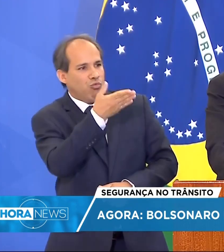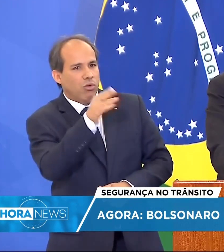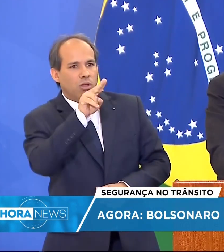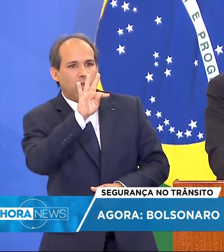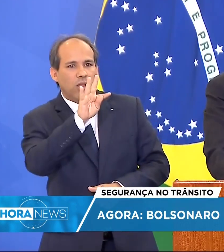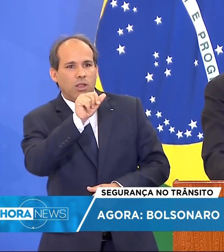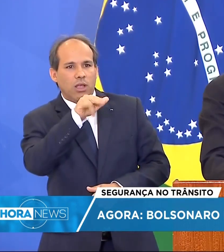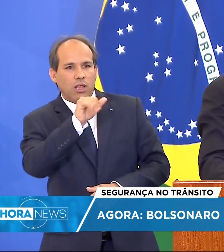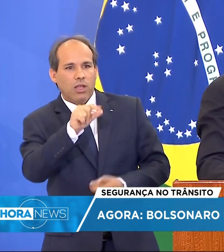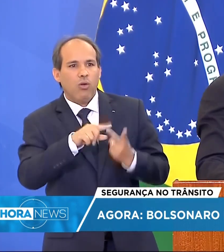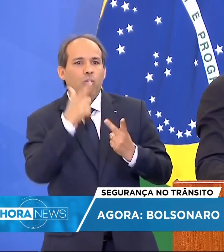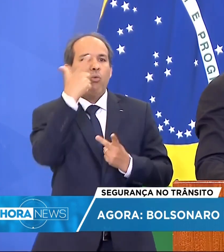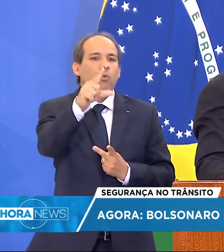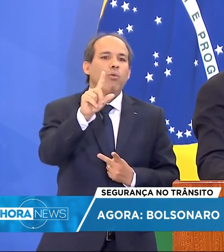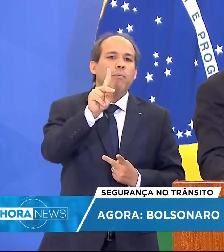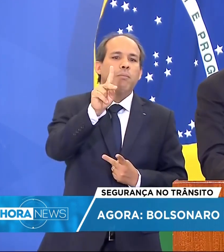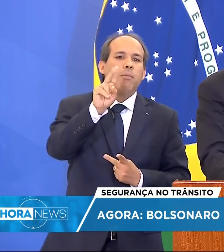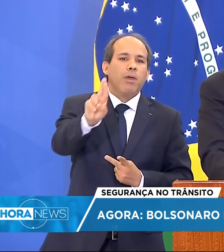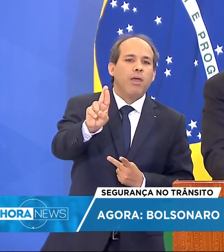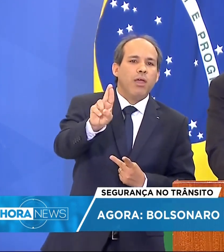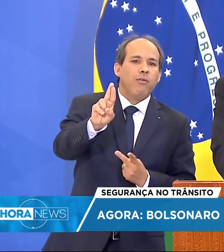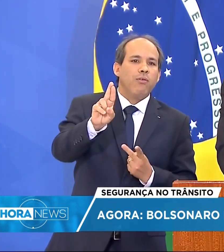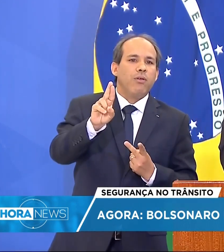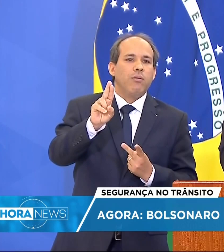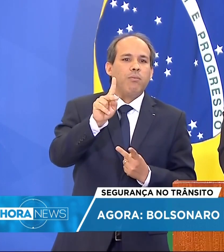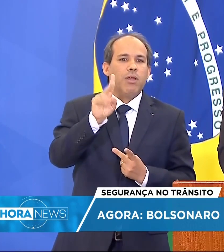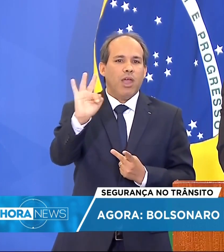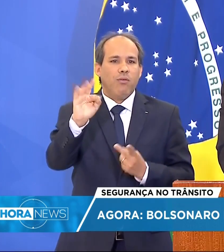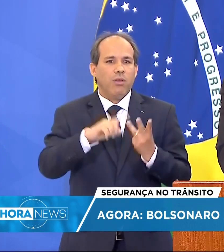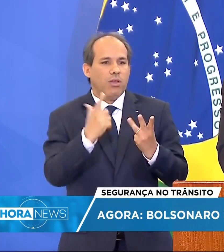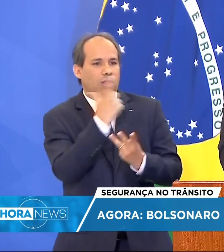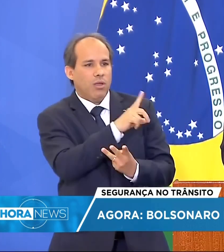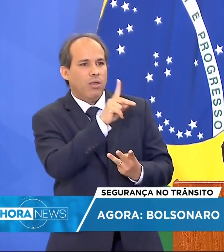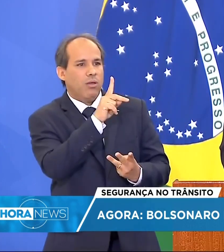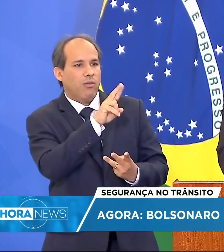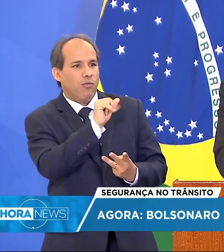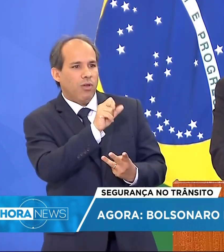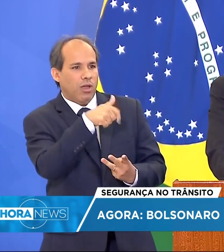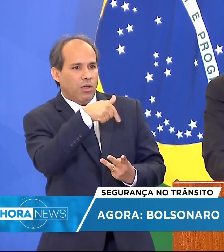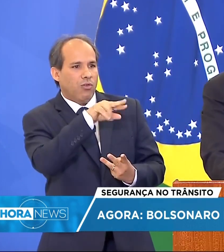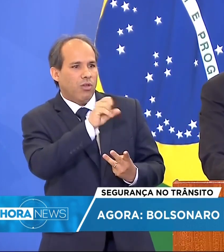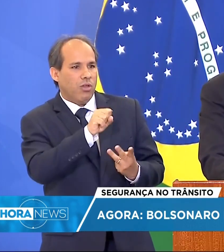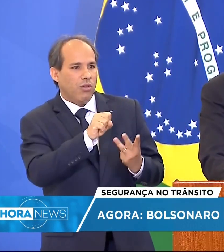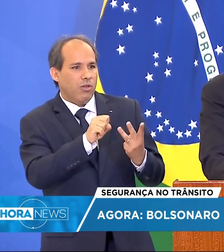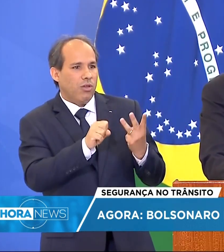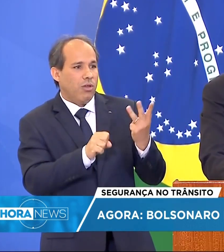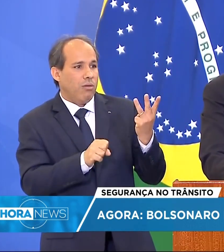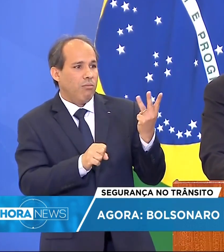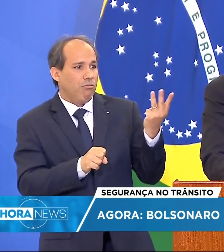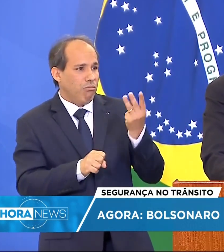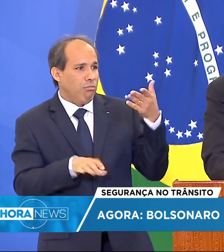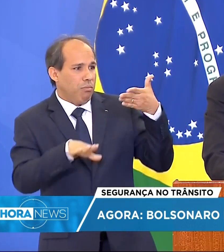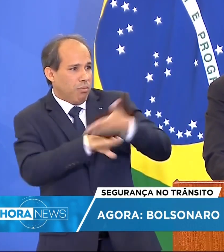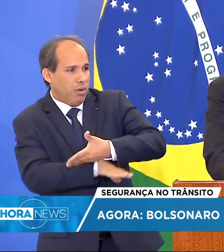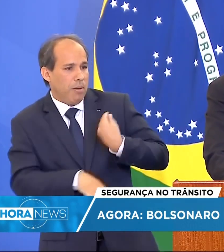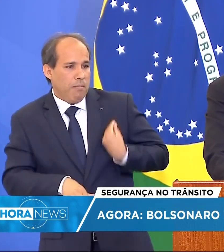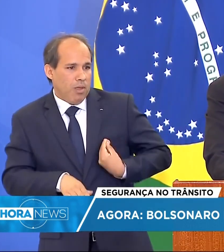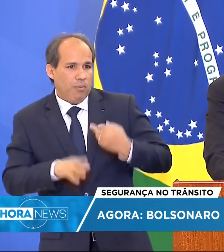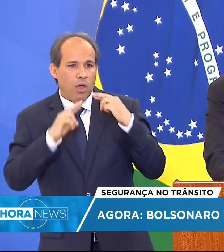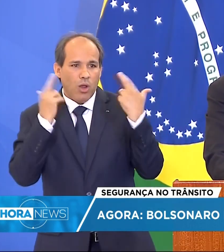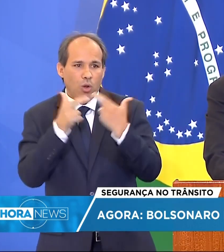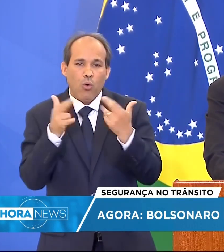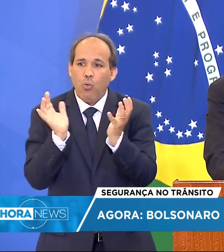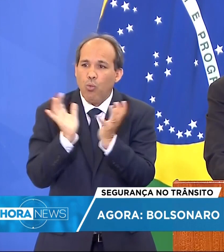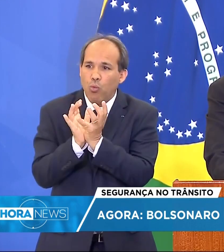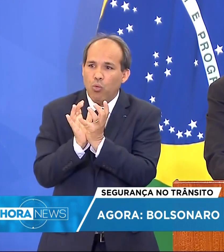o Maiorino aqui da PF e está o Vasquez. Vocês estão convidados a participar de uma reunião já tarde com a equipe econômica.